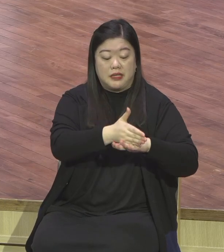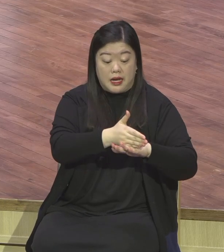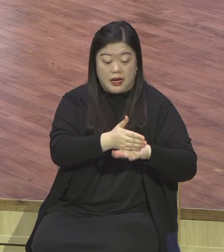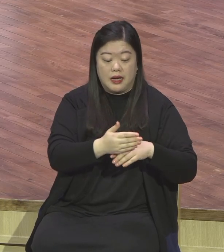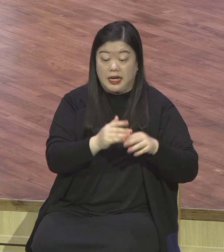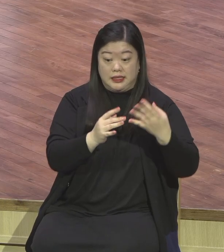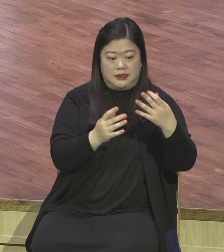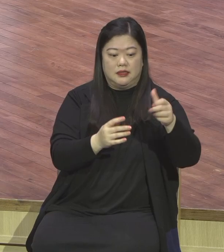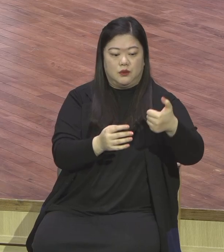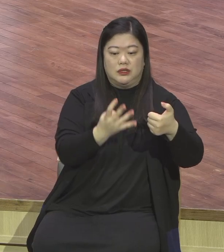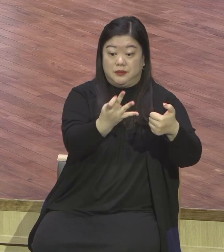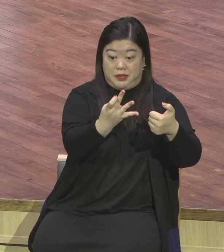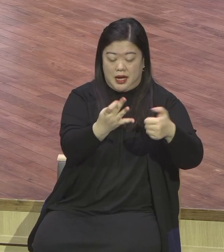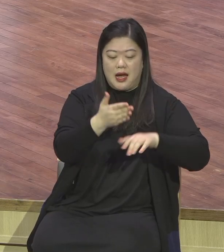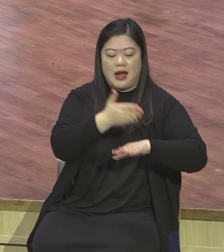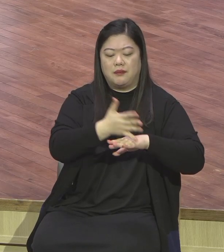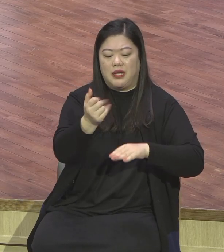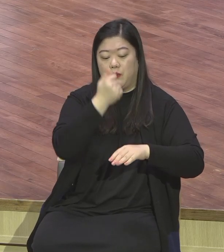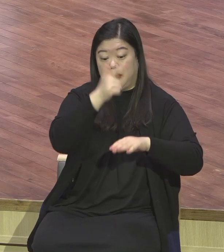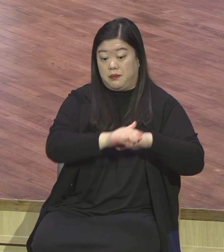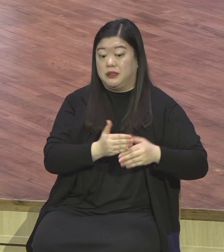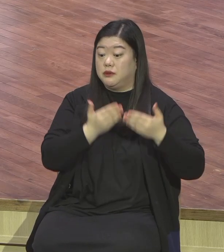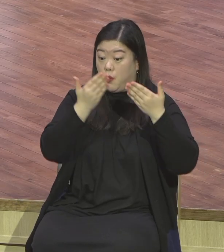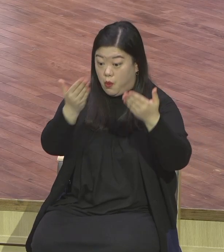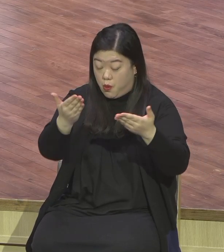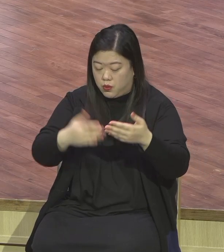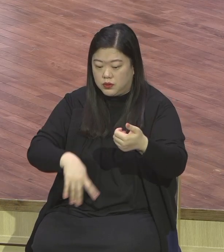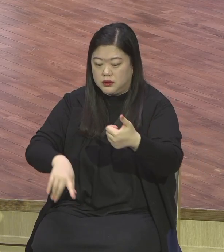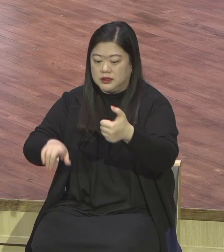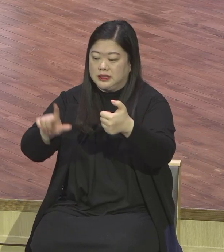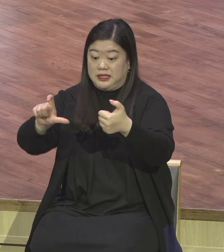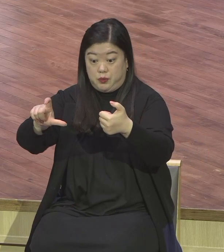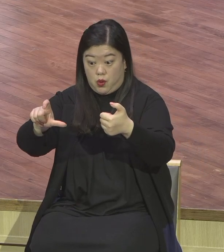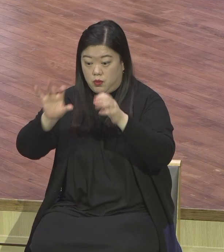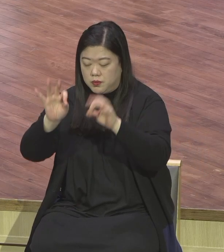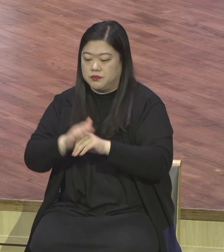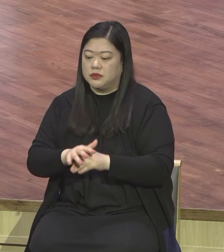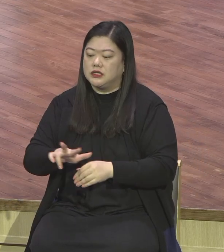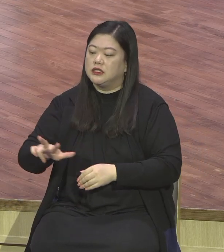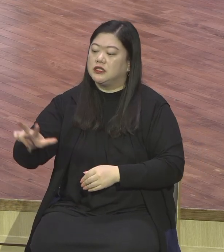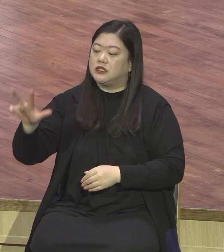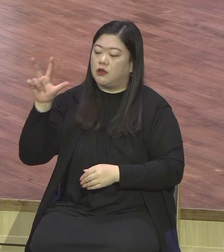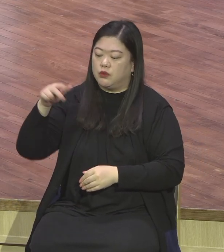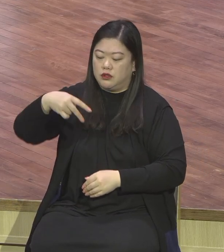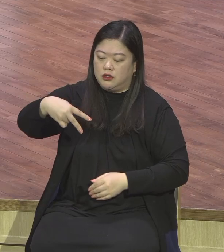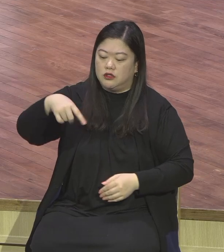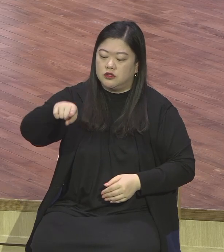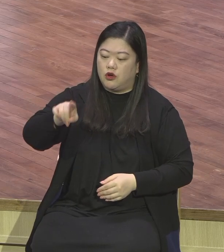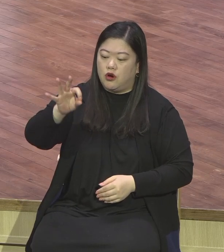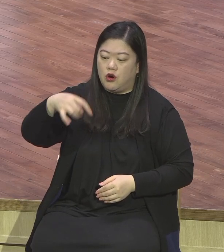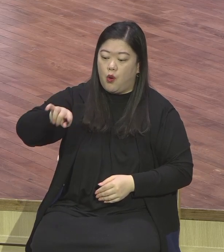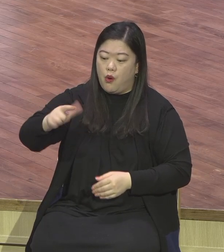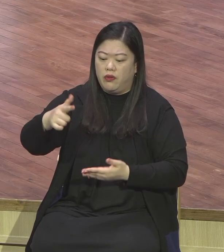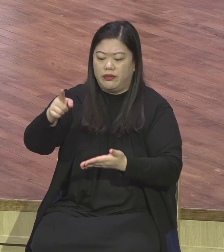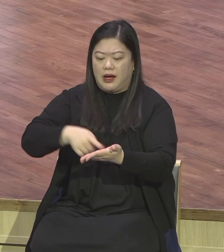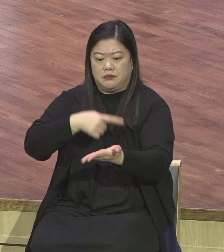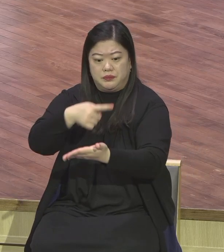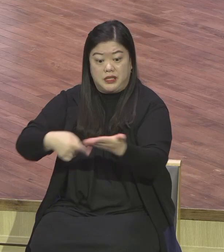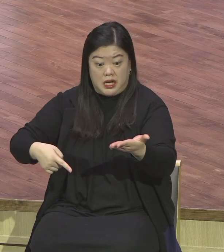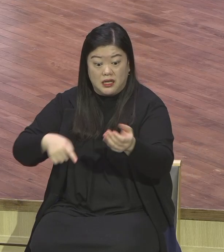갚으라고 말씀하고 있어요 소원을 갚으라는 것은요 하나님께 약속한 것을 지키는 삶을 살아라